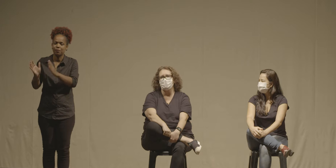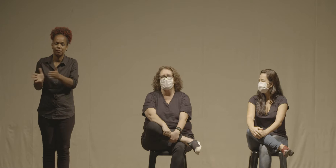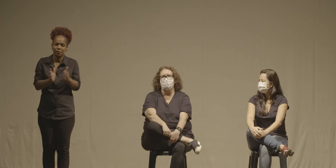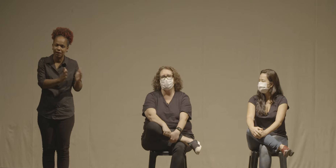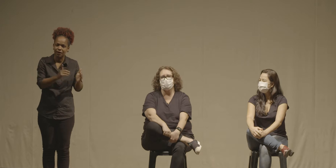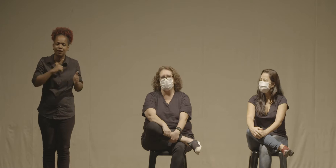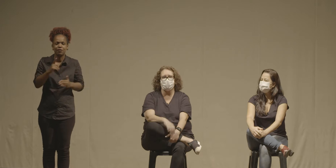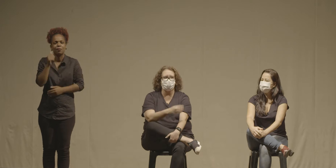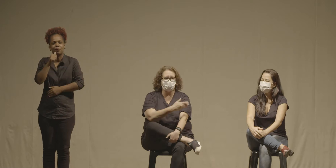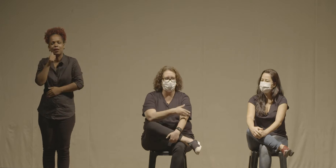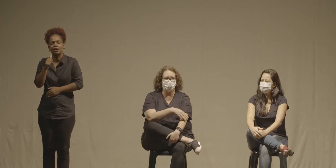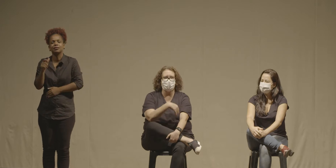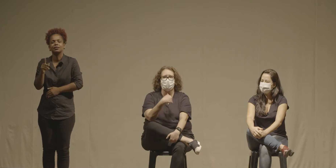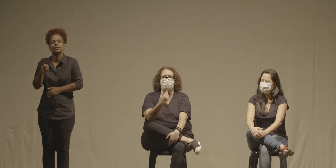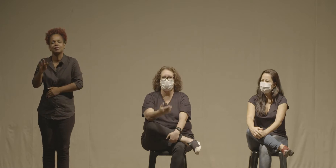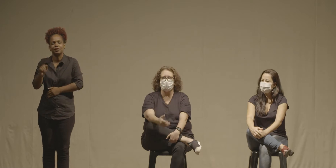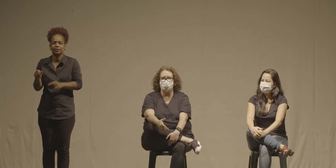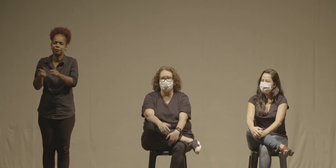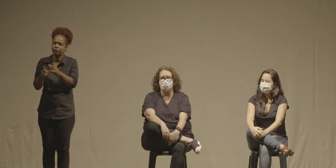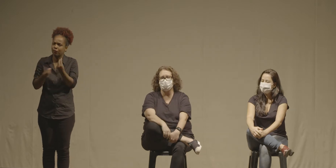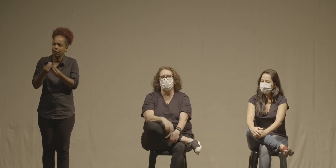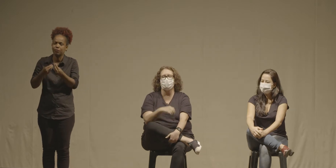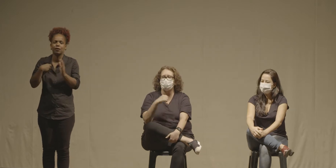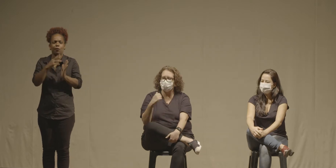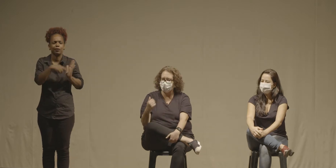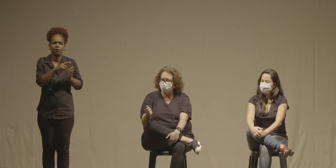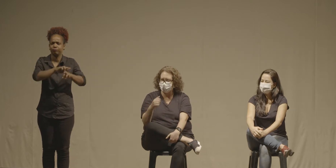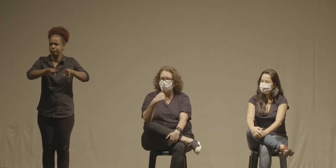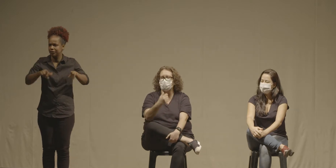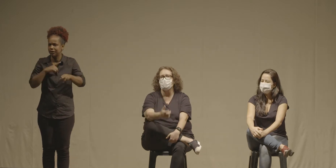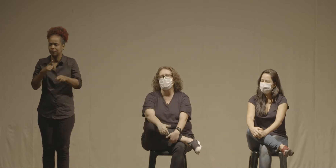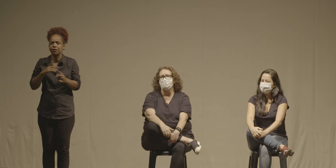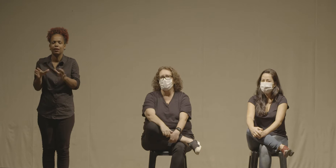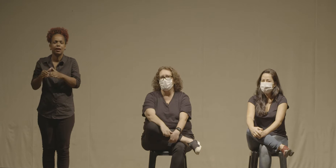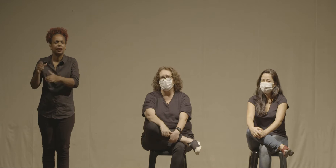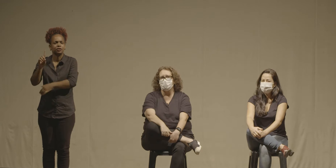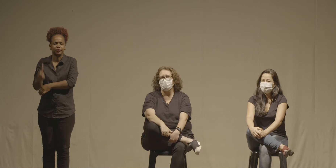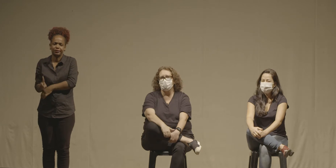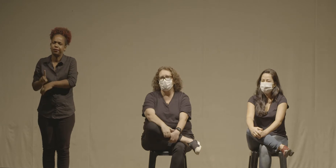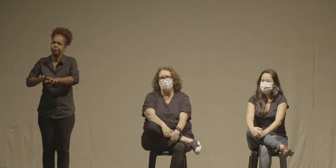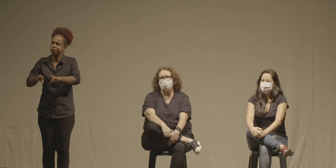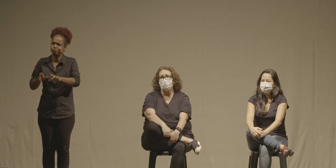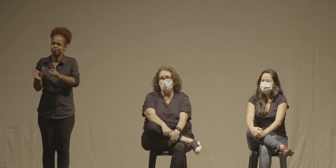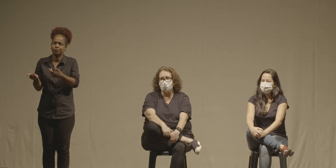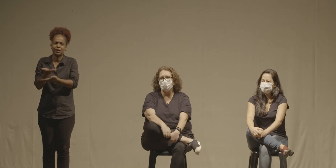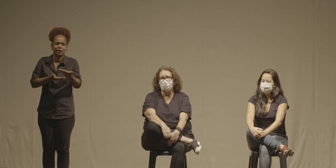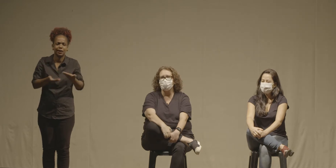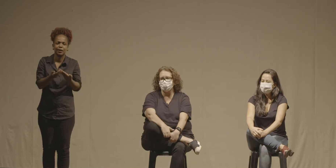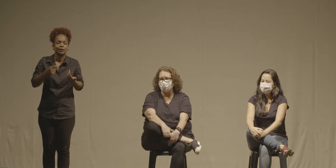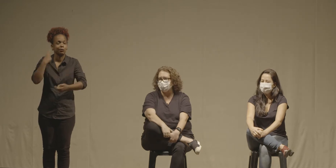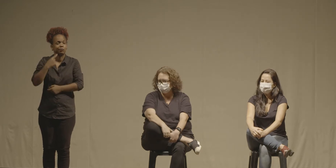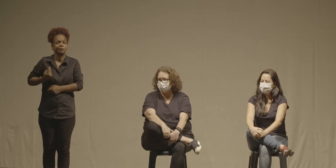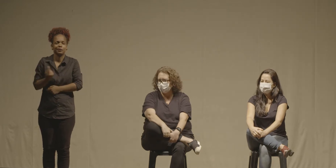Sexta, sobre o processo de produção, o processo de roteiro, de direção e essa loucura que